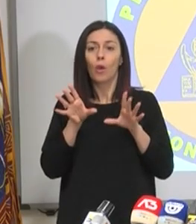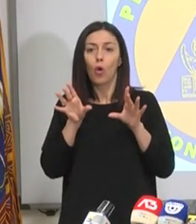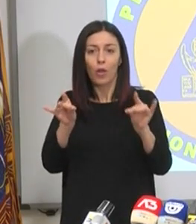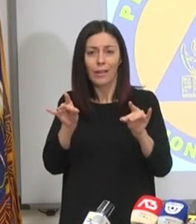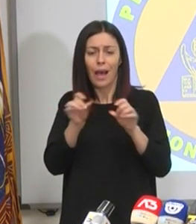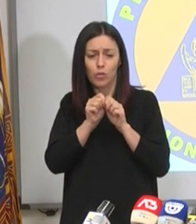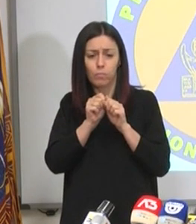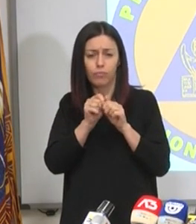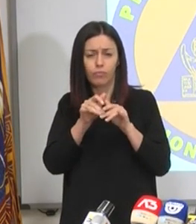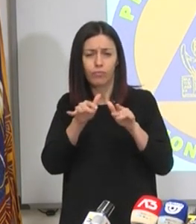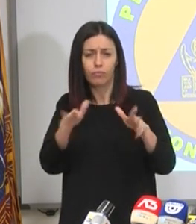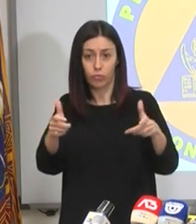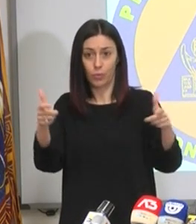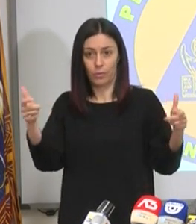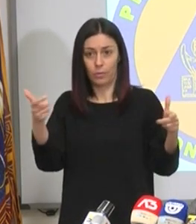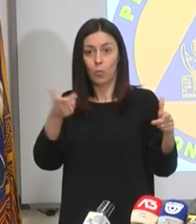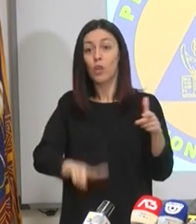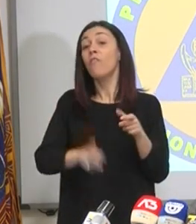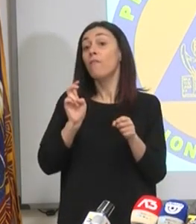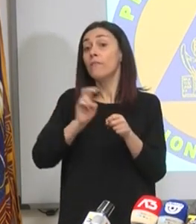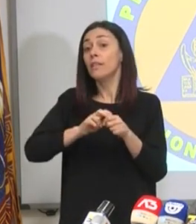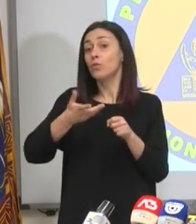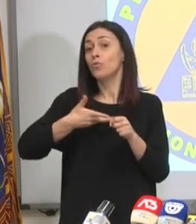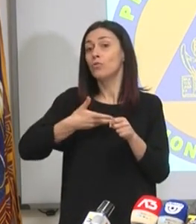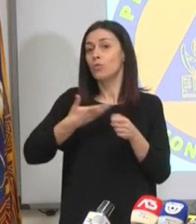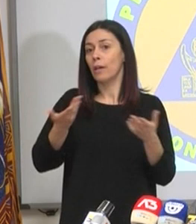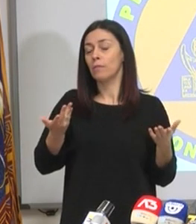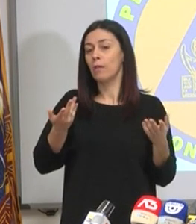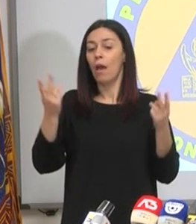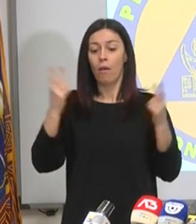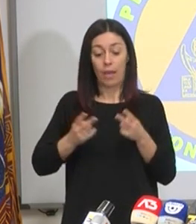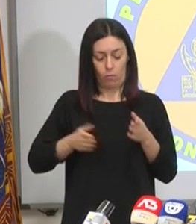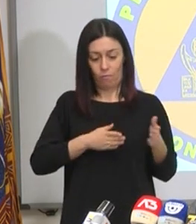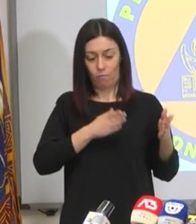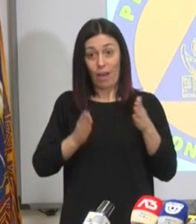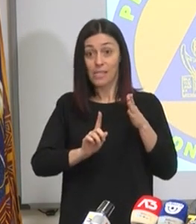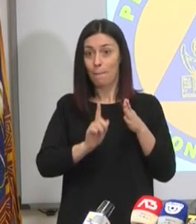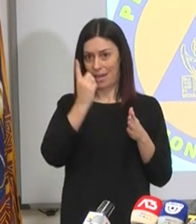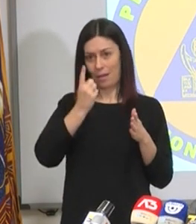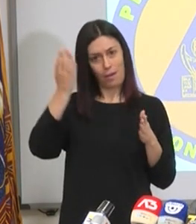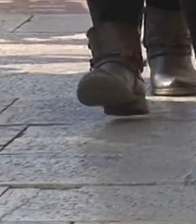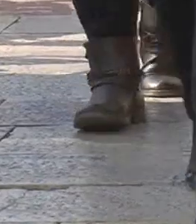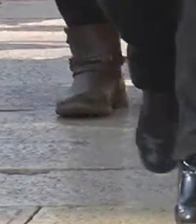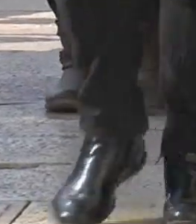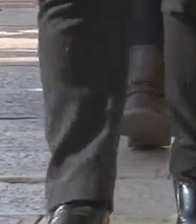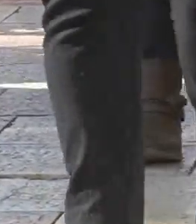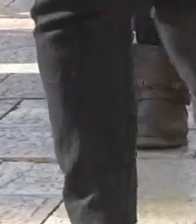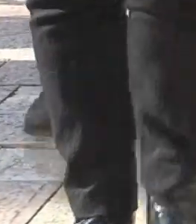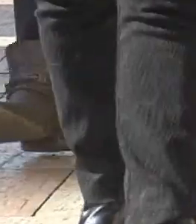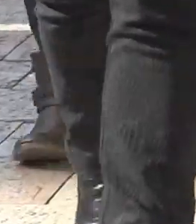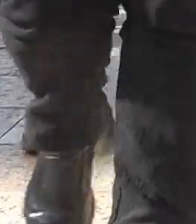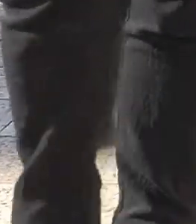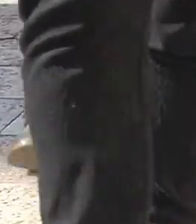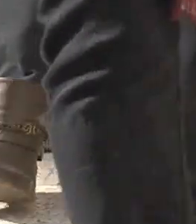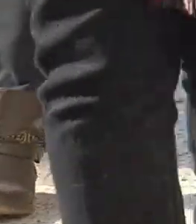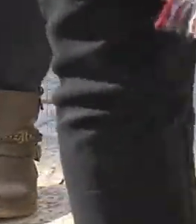guardate nella prima fase avevamo tutti paura di morire lo possiamo dire questo no le prossime settimane saranno